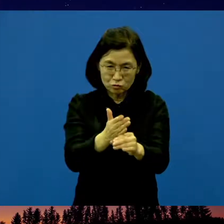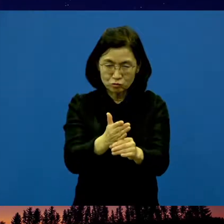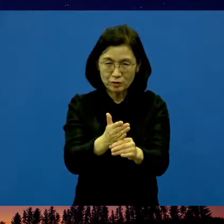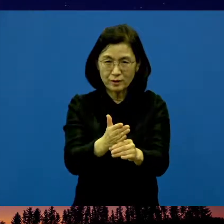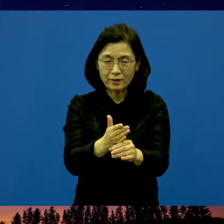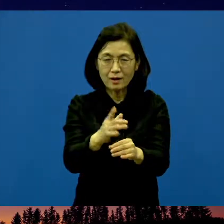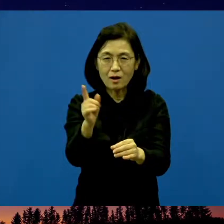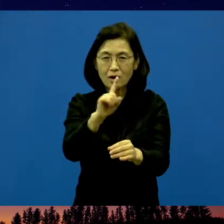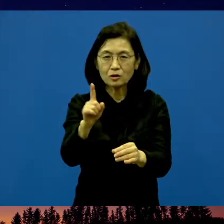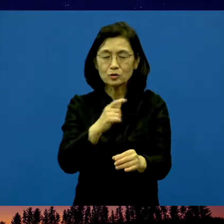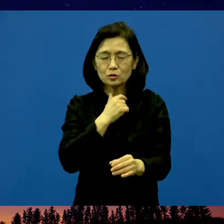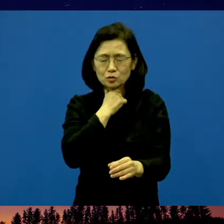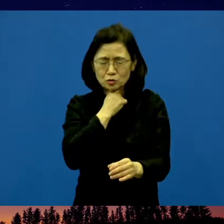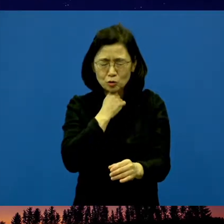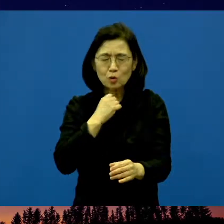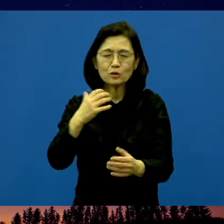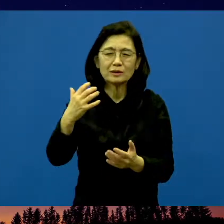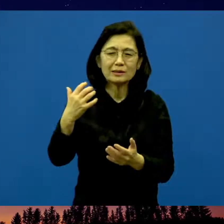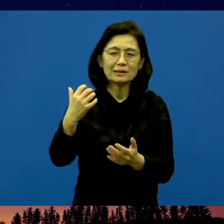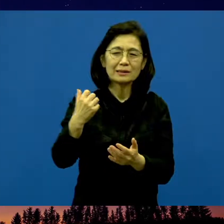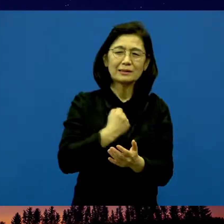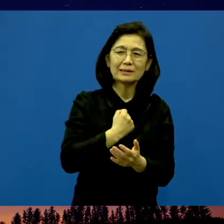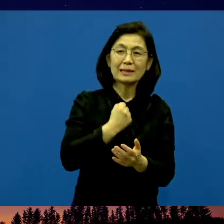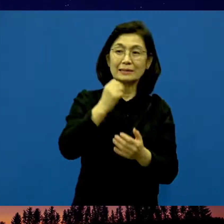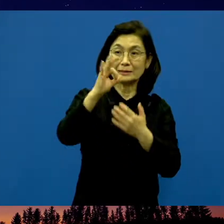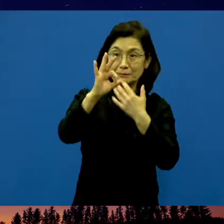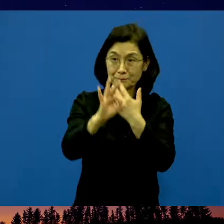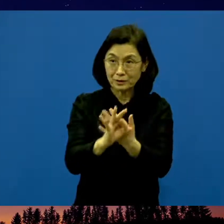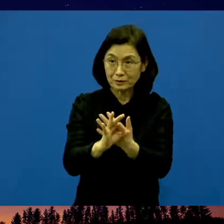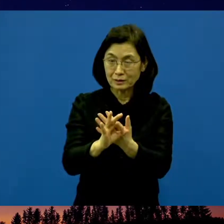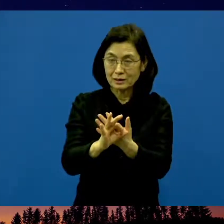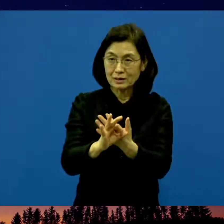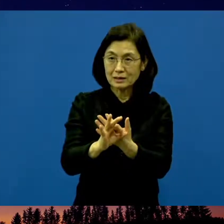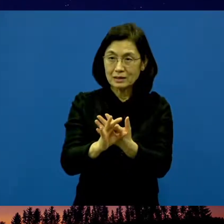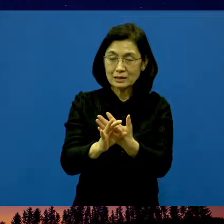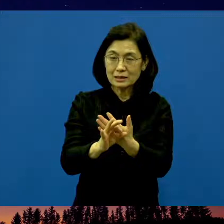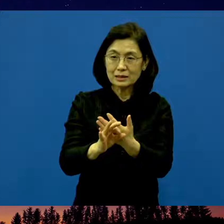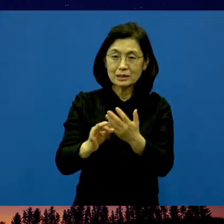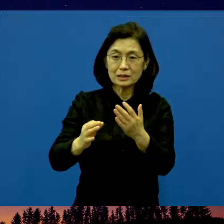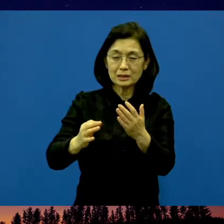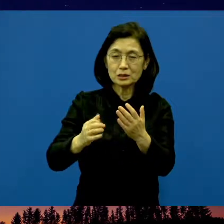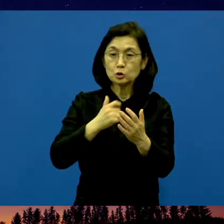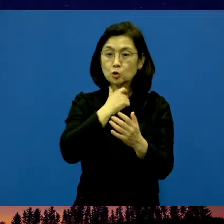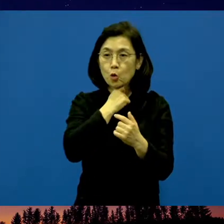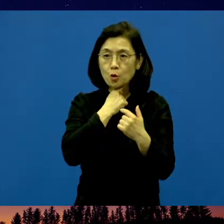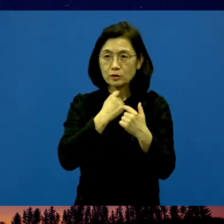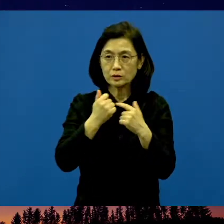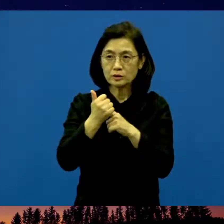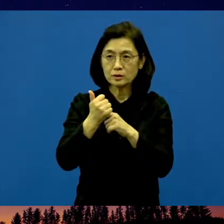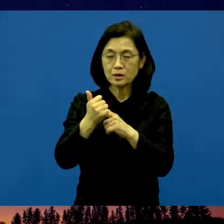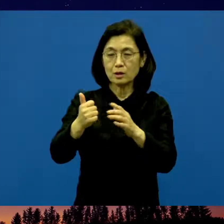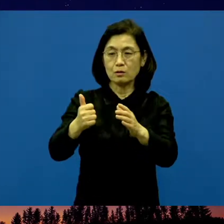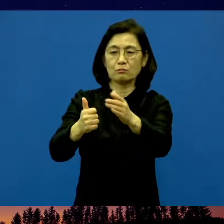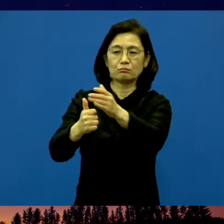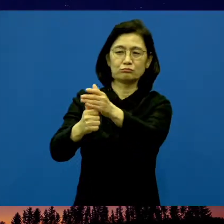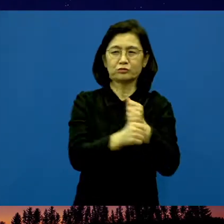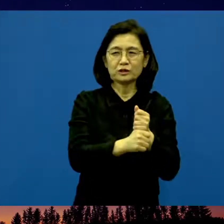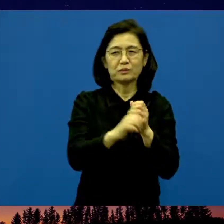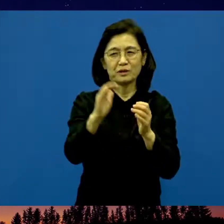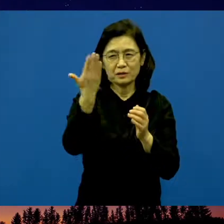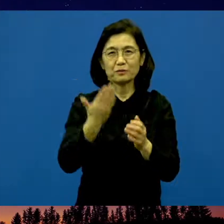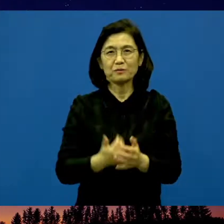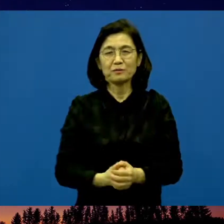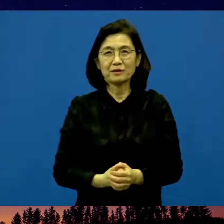어떤 소원들이 있다면 그 굉장히 그것을 붙잡으셔야 되는 거예요. 말씀을 들을 때, 기도할 때 내 안에 일어나는 어떤